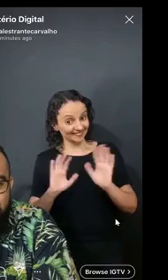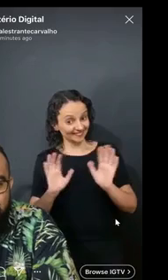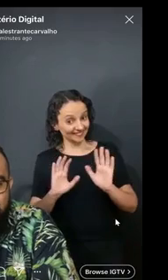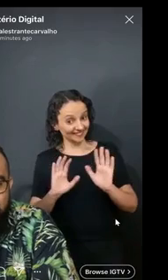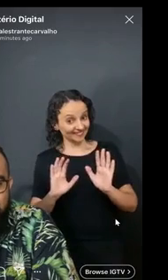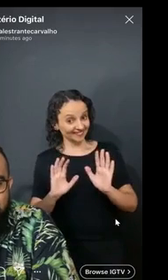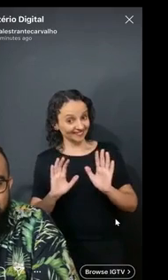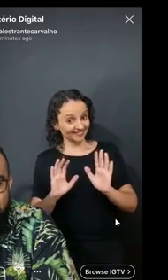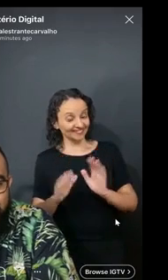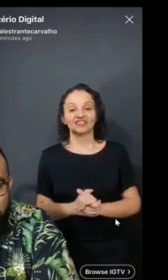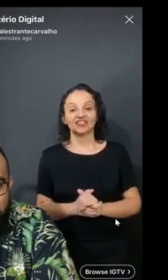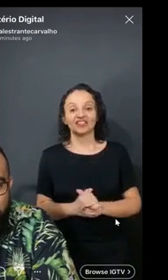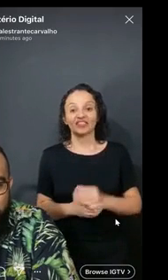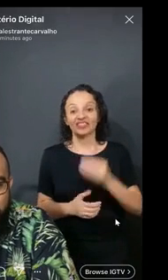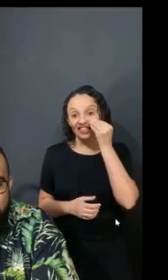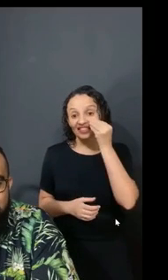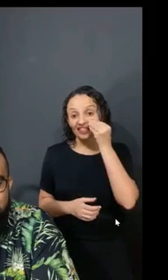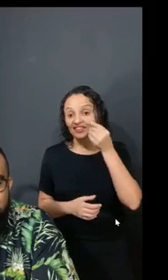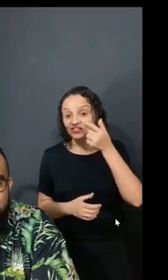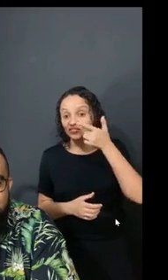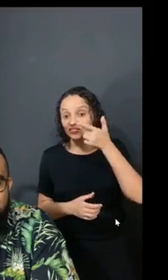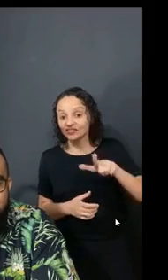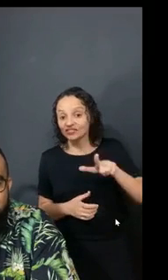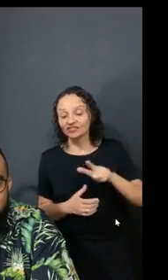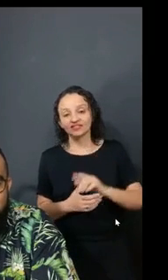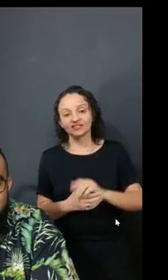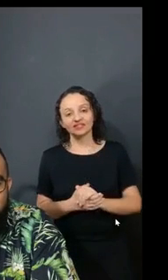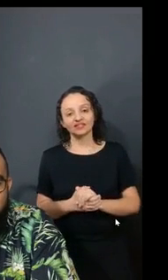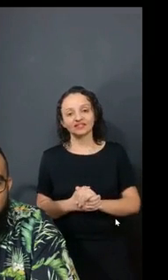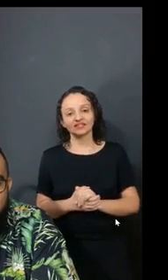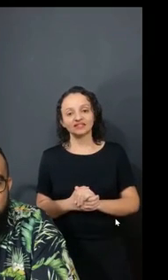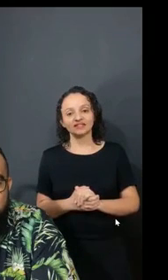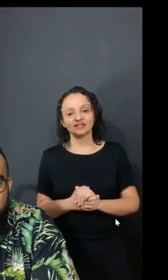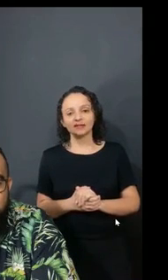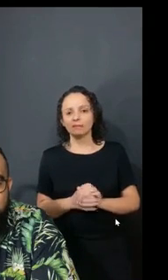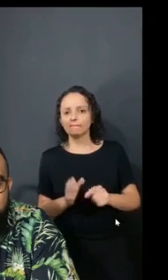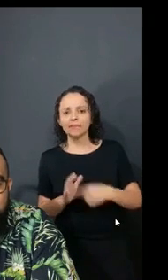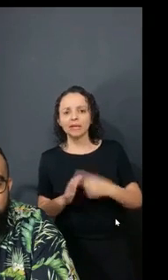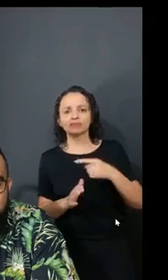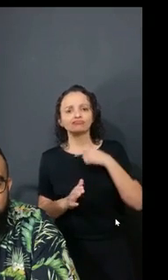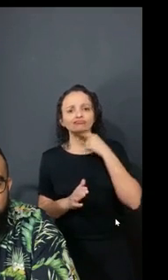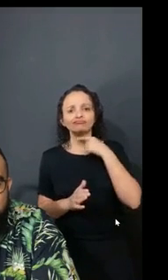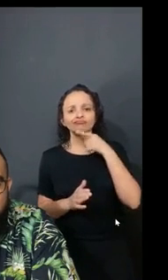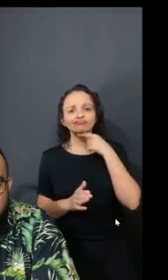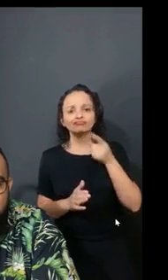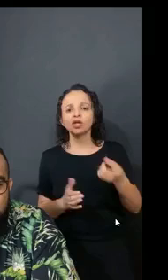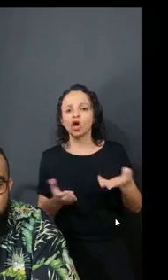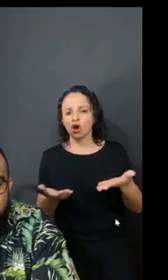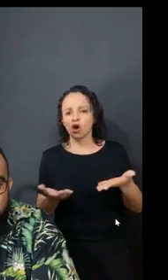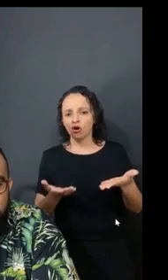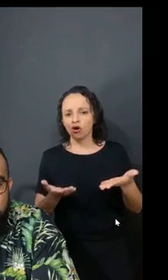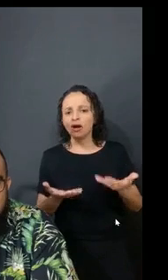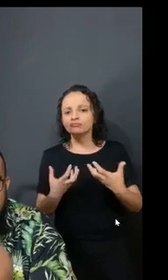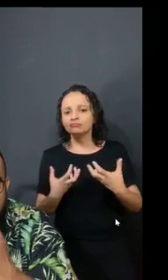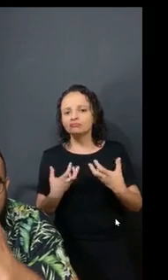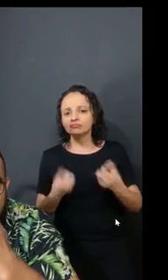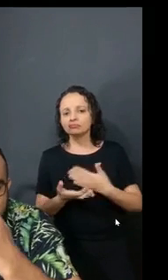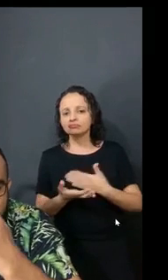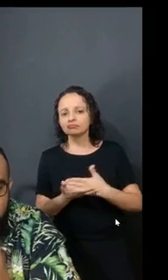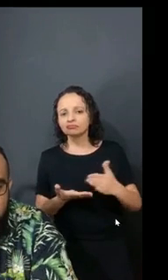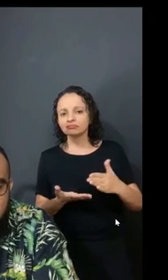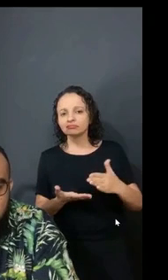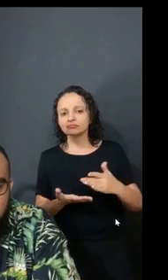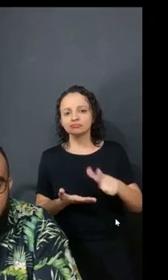lá, tentando mais uma vez. A primeira não deu muito certo, mas agora vamos lá